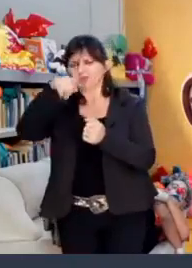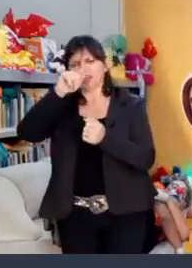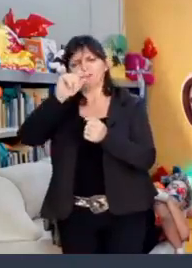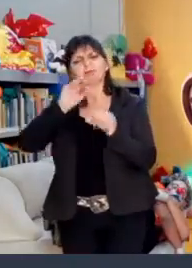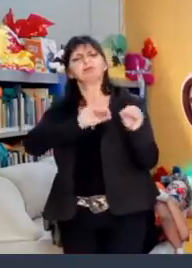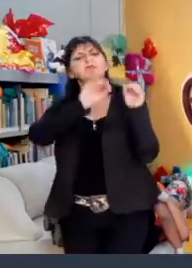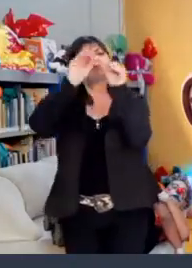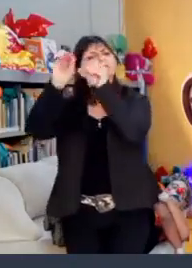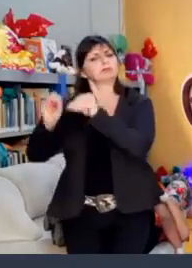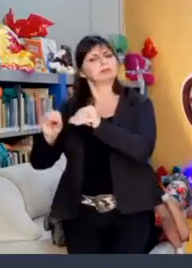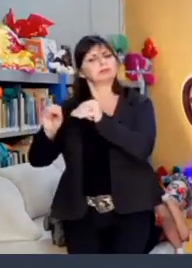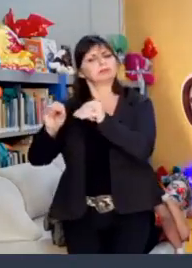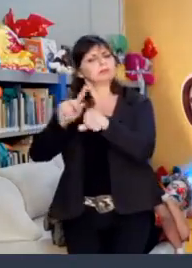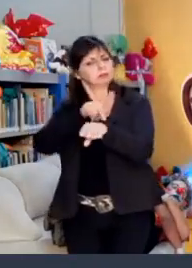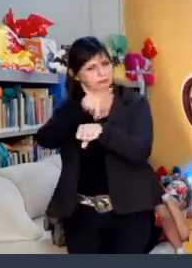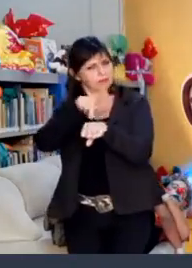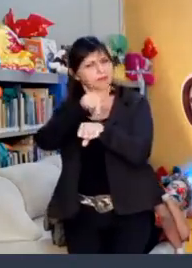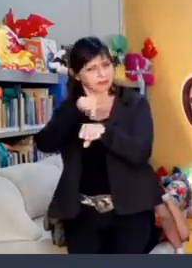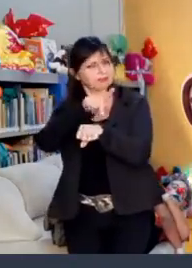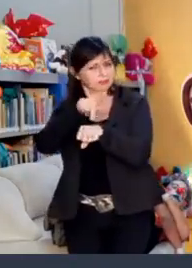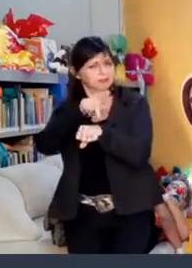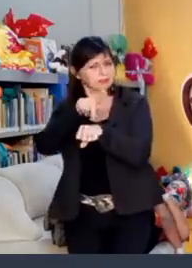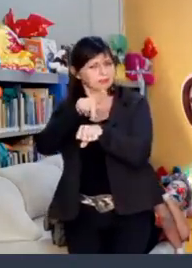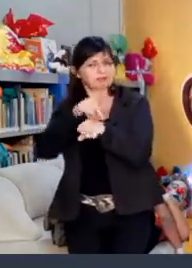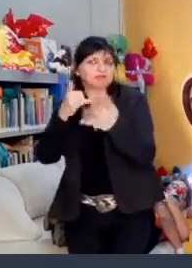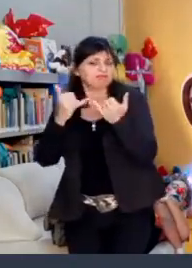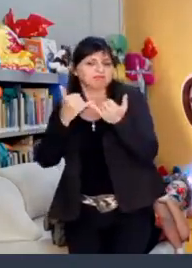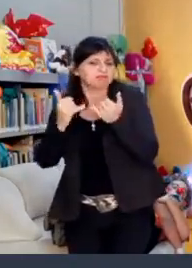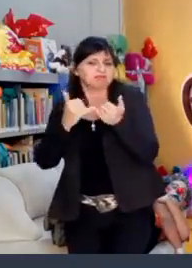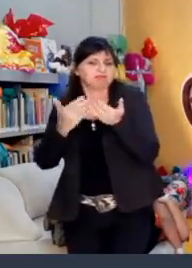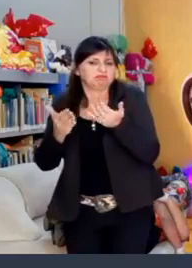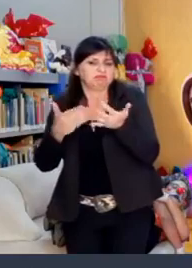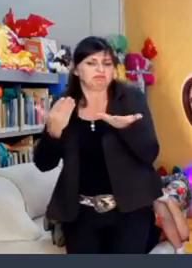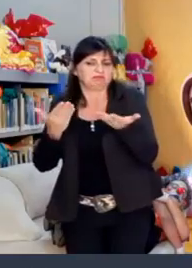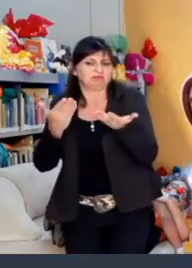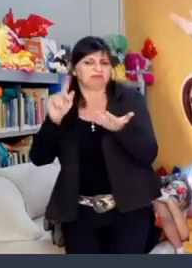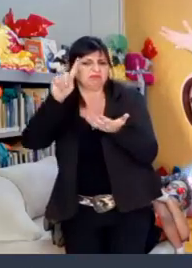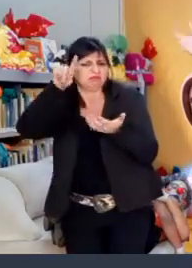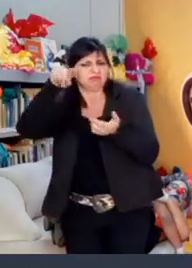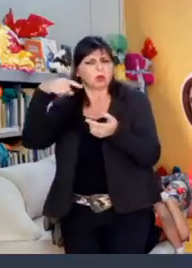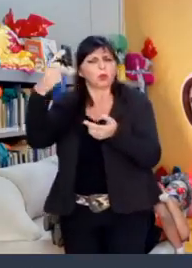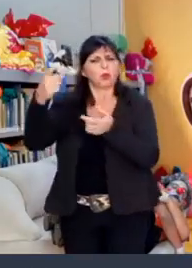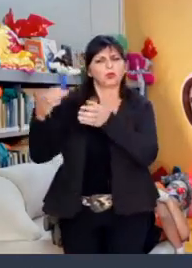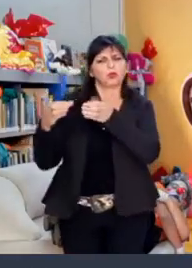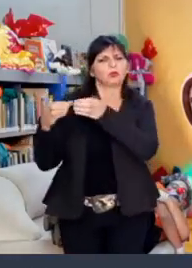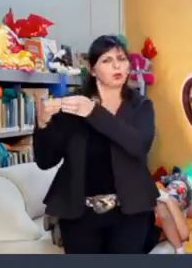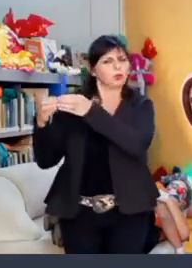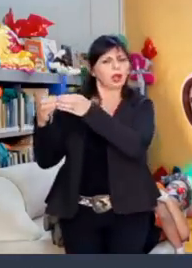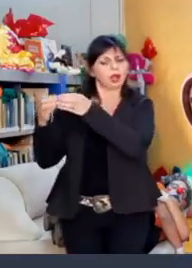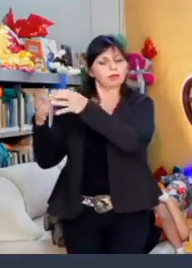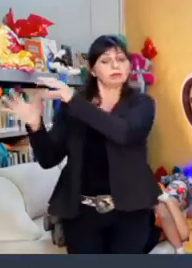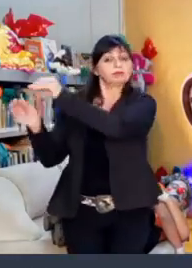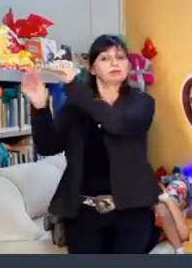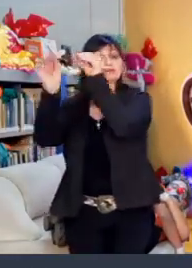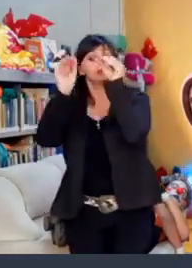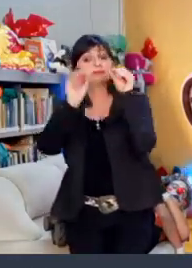de origem, ou quando você sai lá, por exemplo, de uma colônia velha, mas,